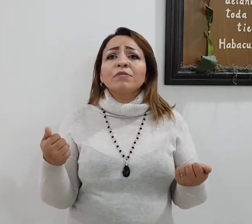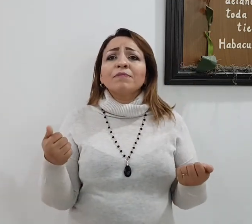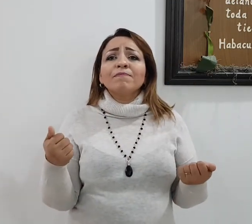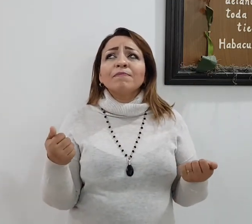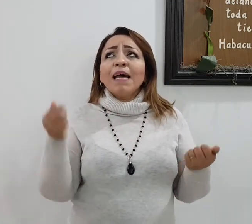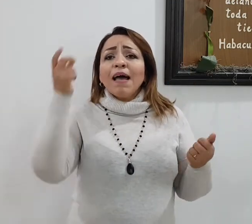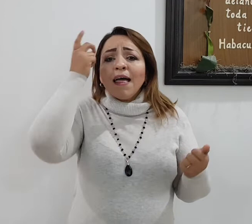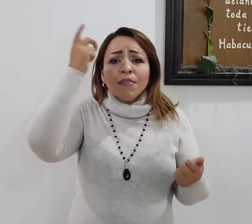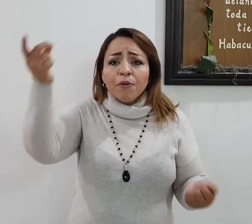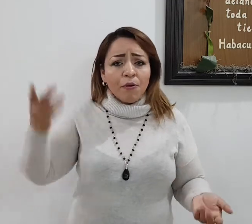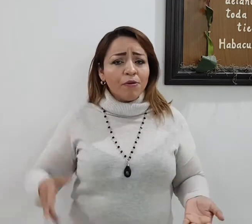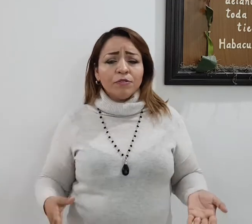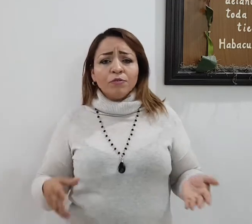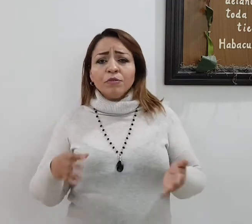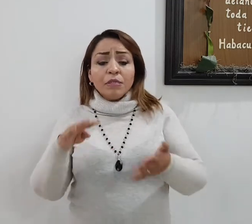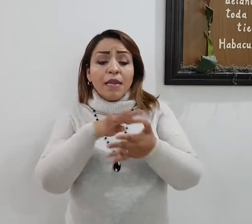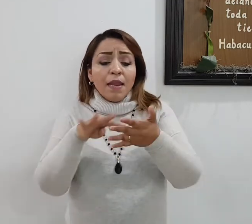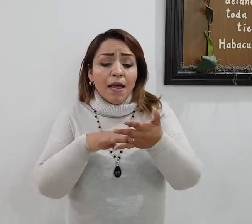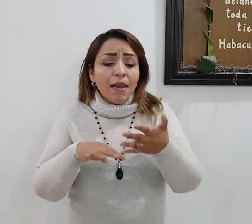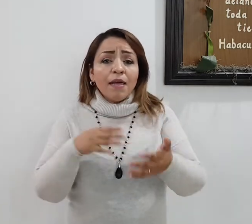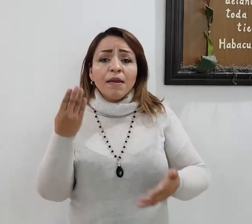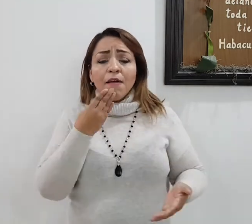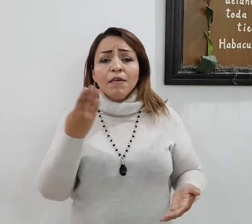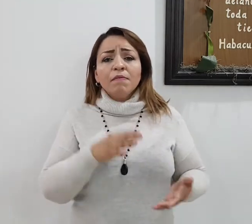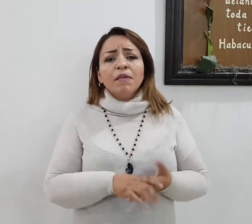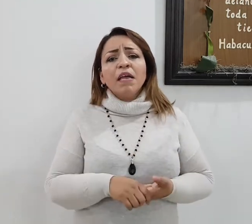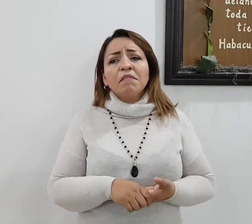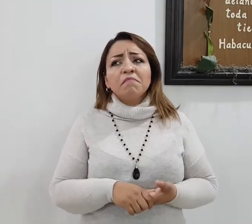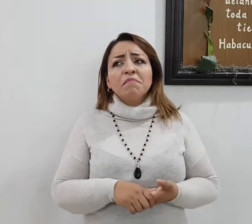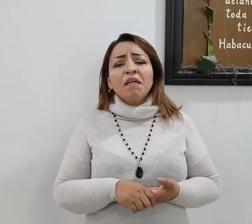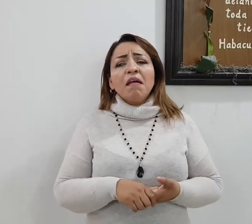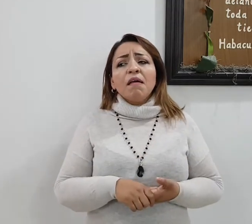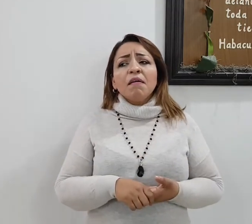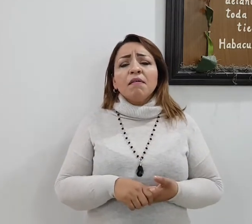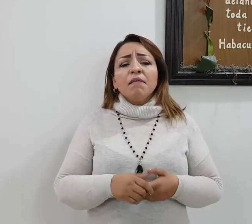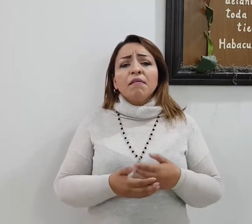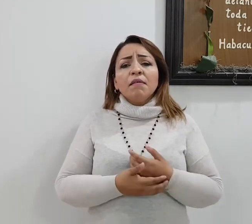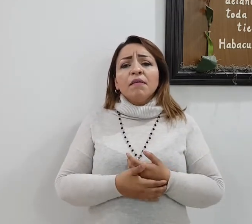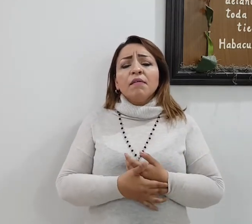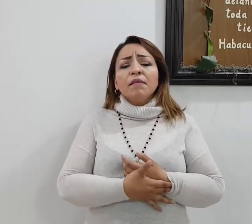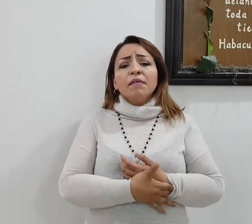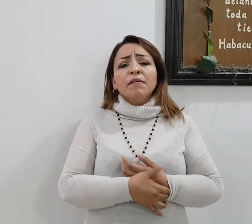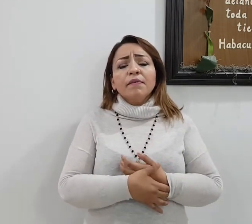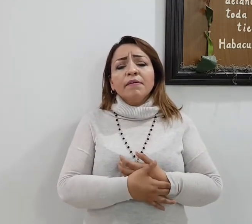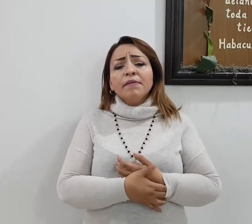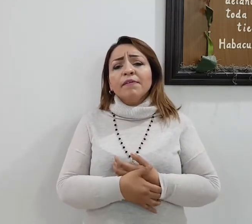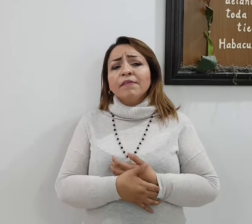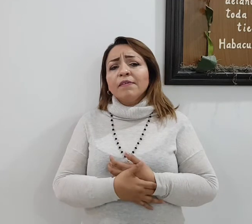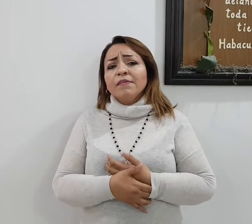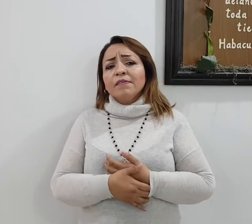triste que refiramos a Dios como Diosito, ¿verdad? Es un Diosito. Yo no creo en un Diosito, no,